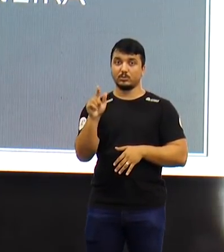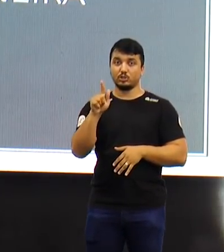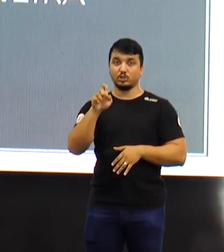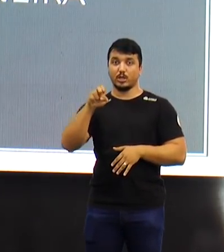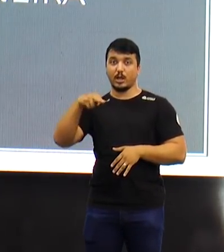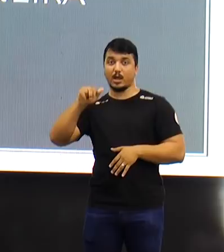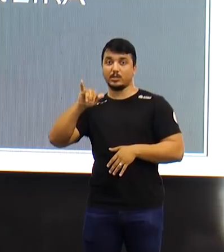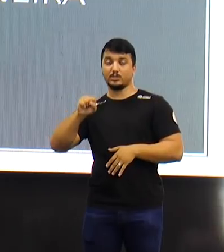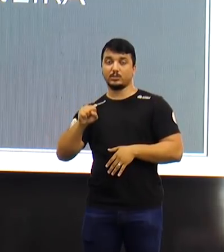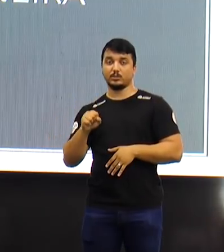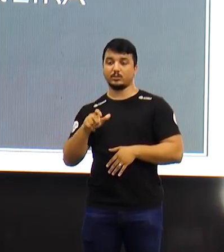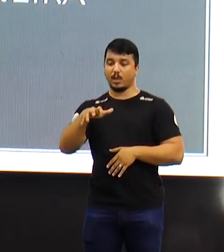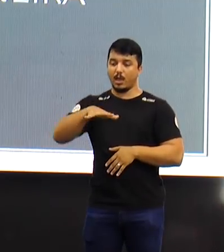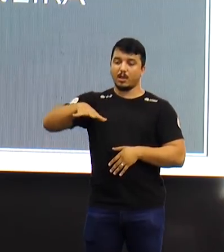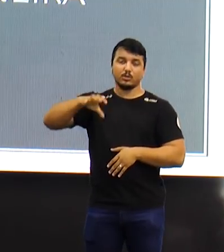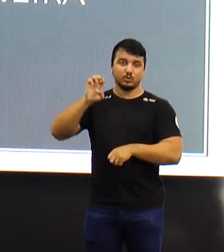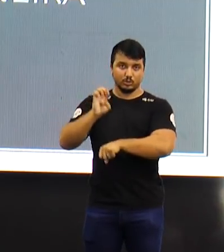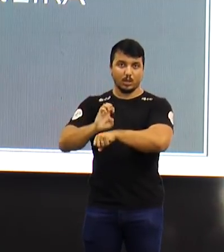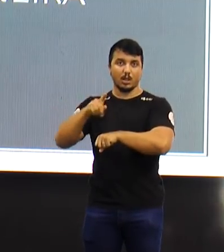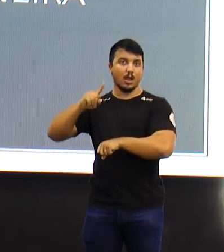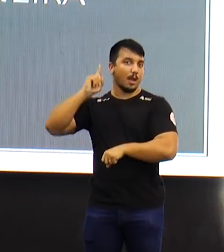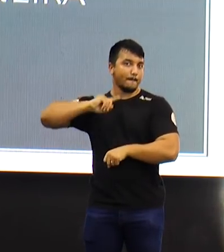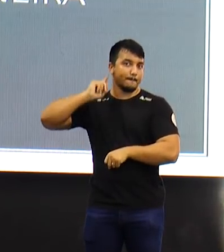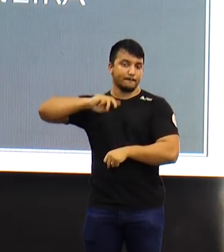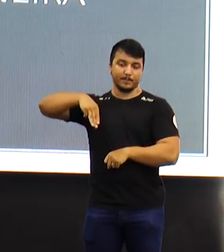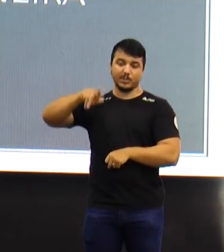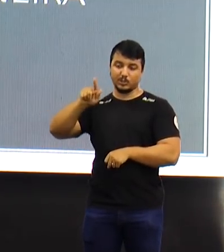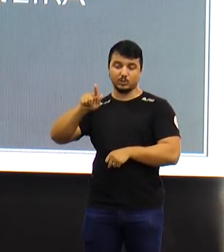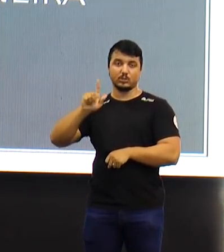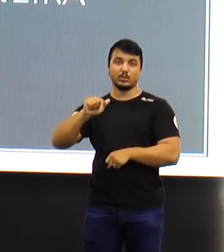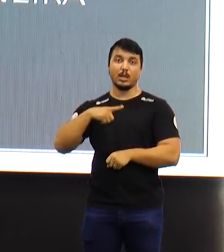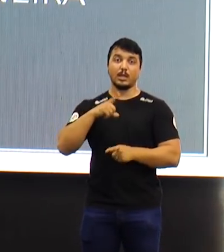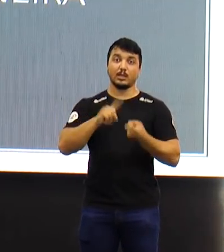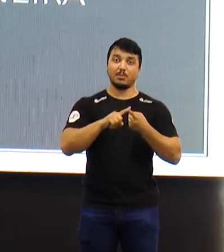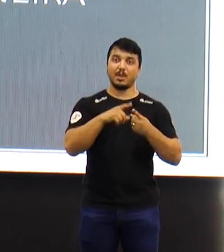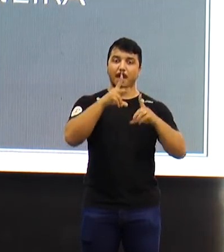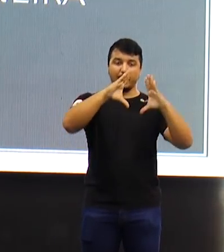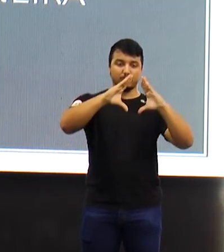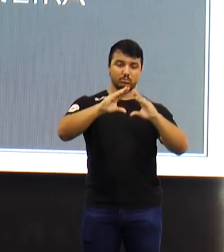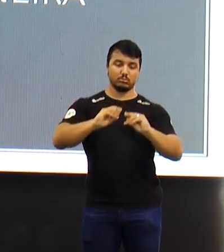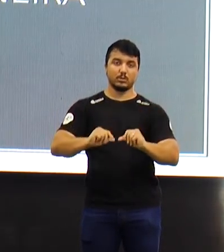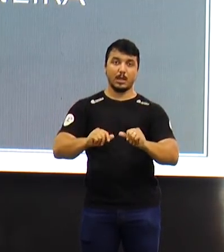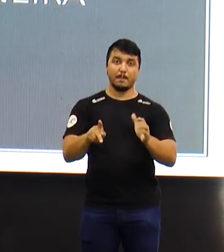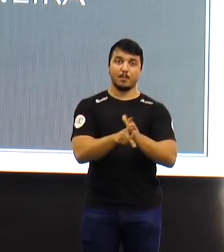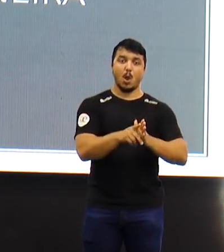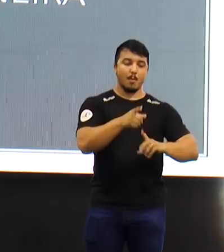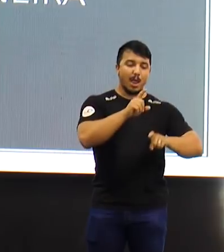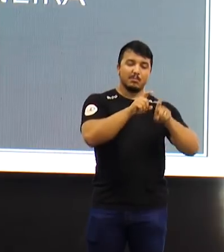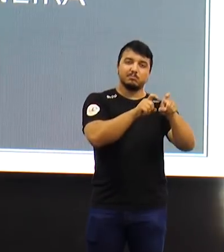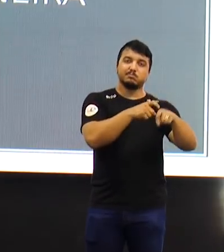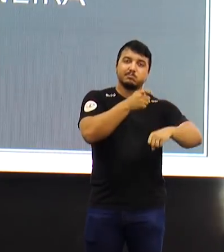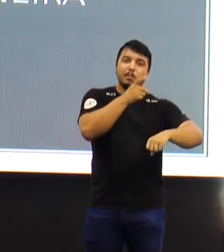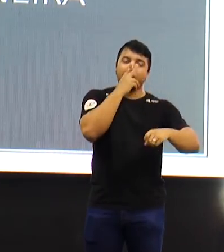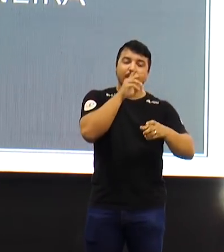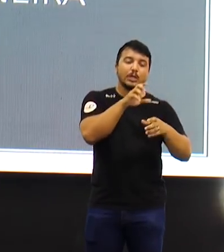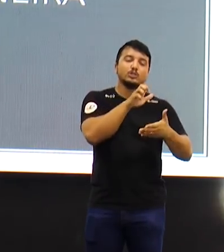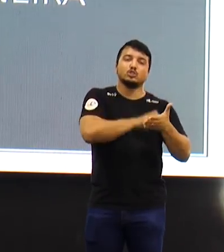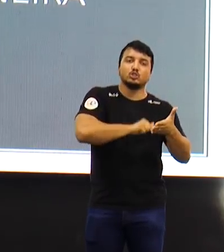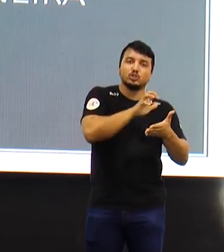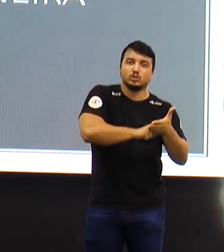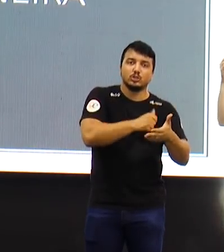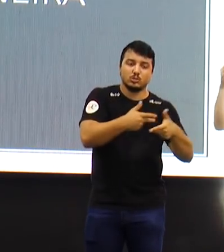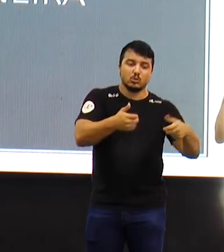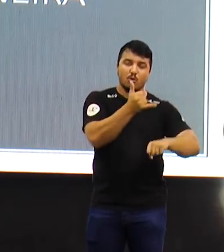Estou vivenciando já a decadência do ciclo da mineração no Brasil.